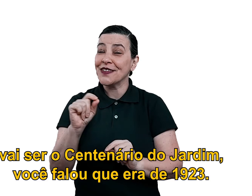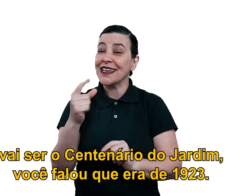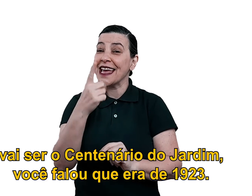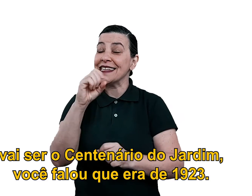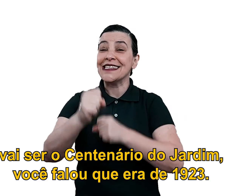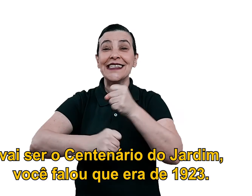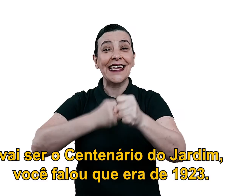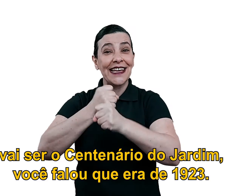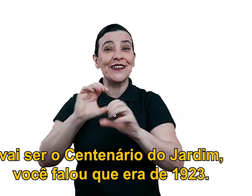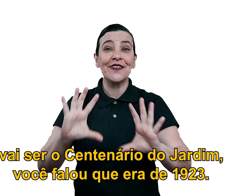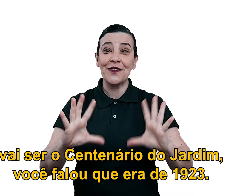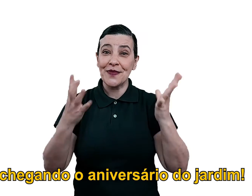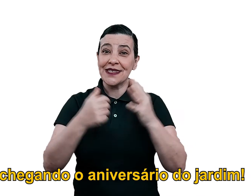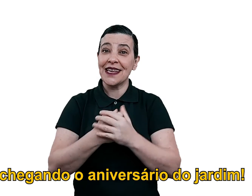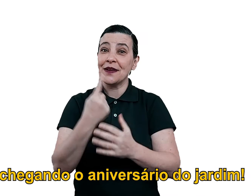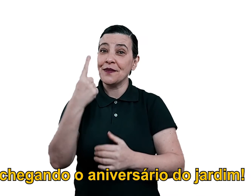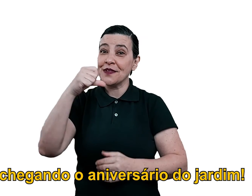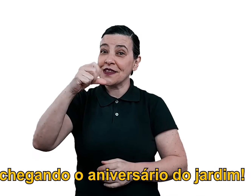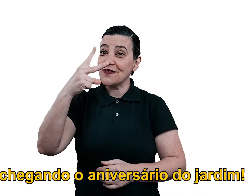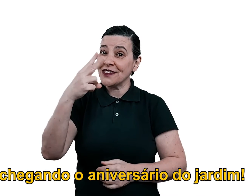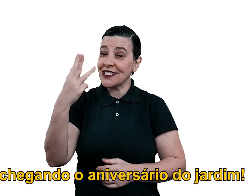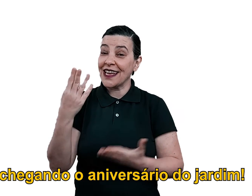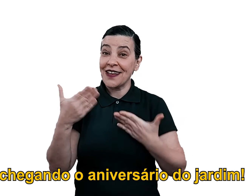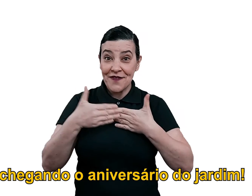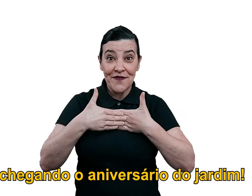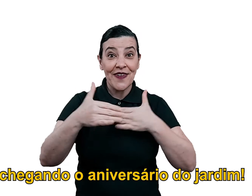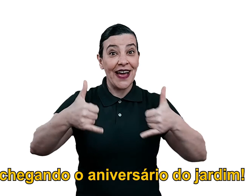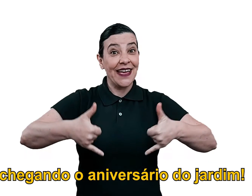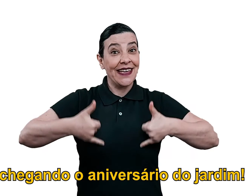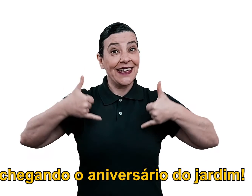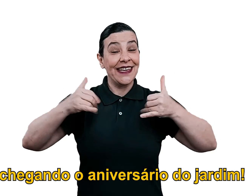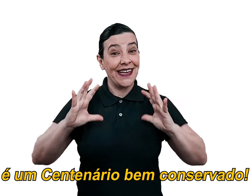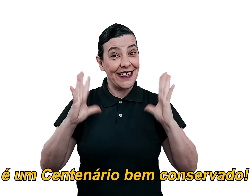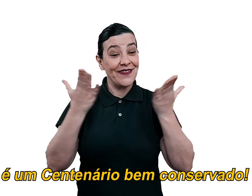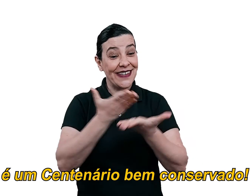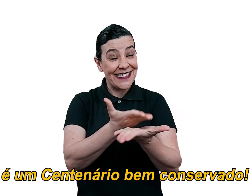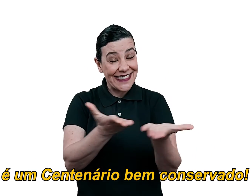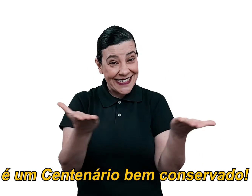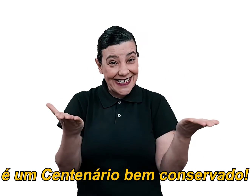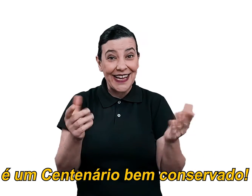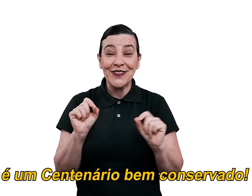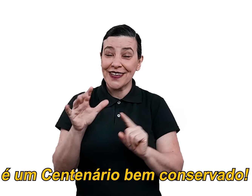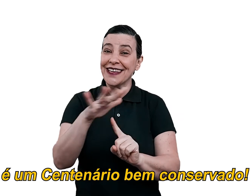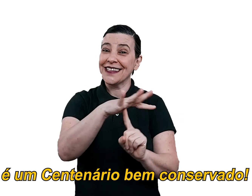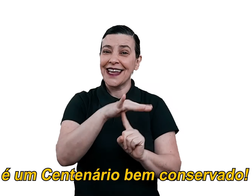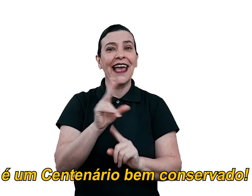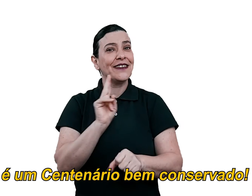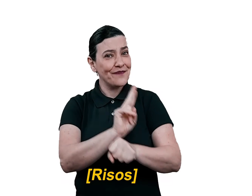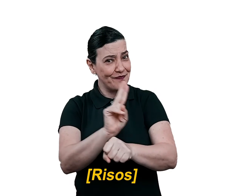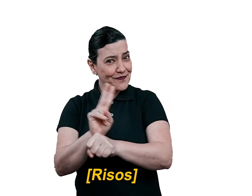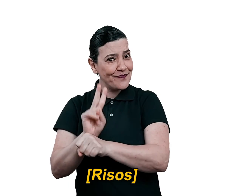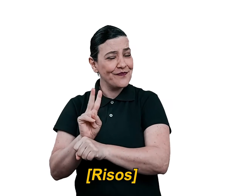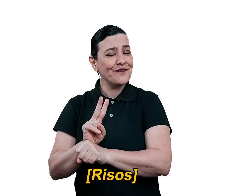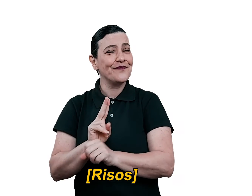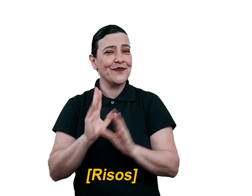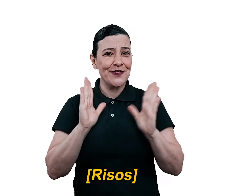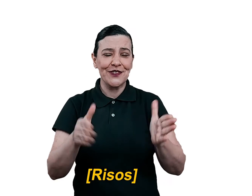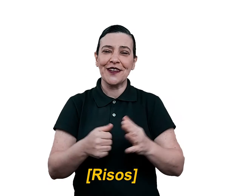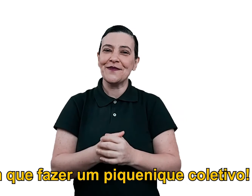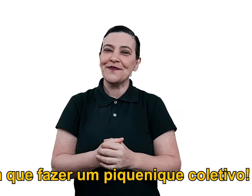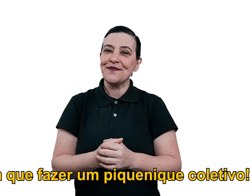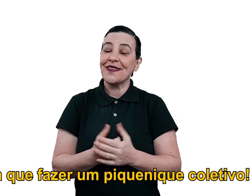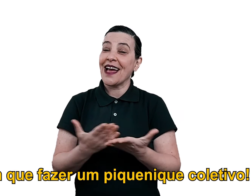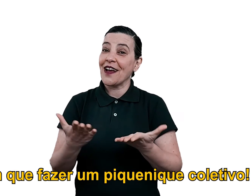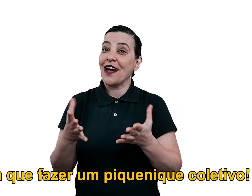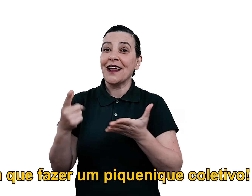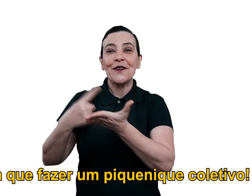falou que é de 1923. Exatamente. Tá chegando o aniversário do jardim. Pois é, ele é um centenário bem conservado. Aí tem que